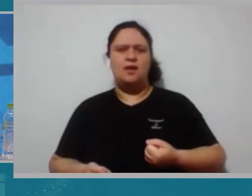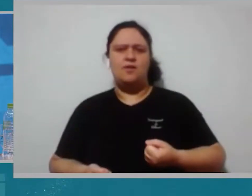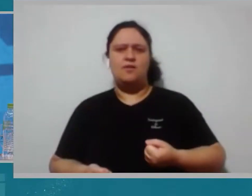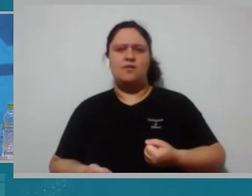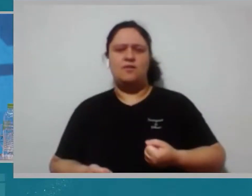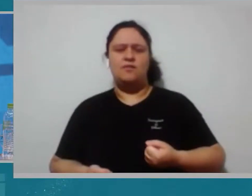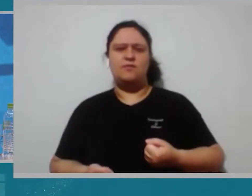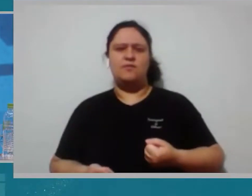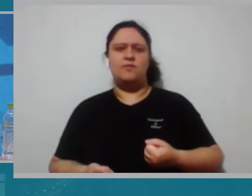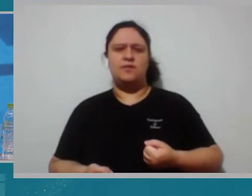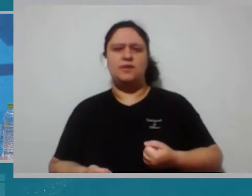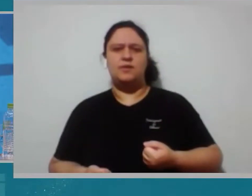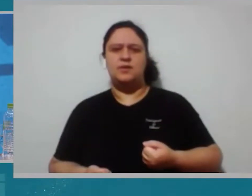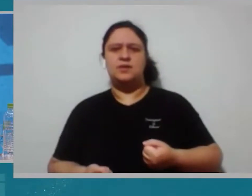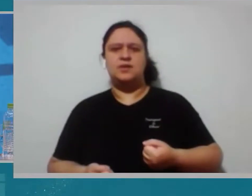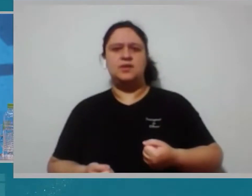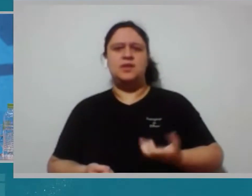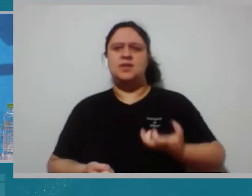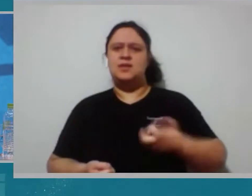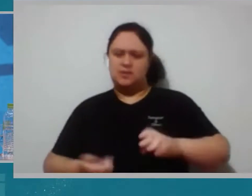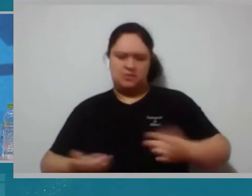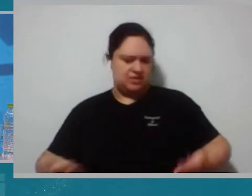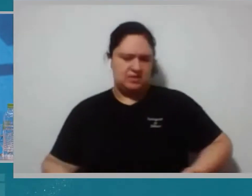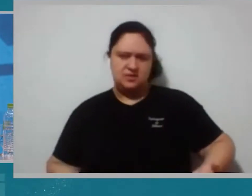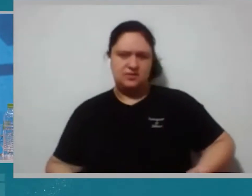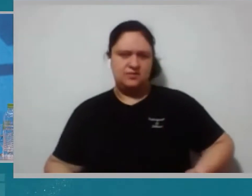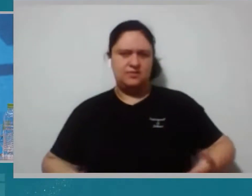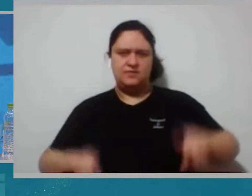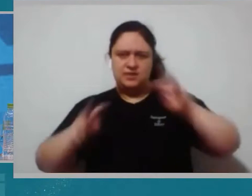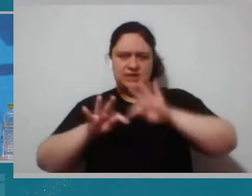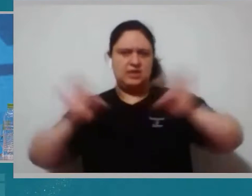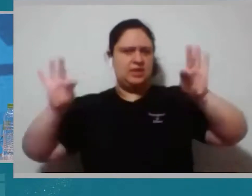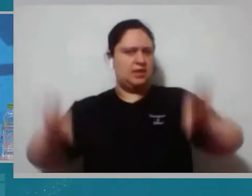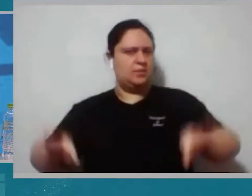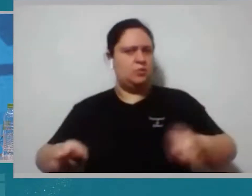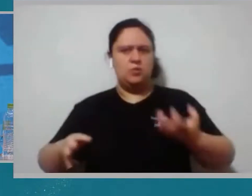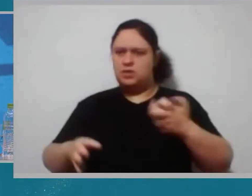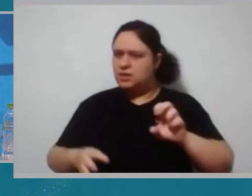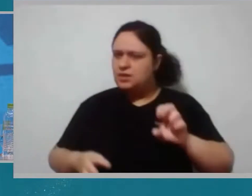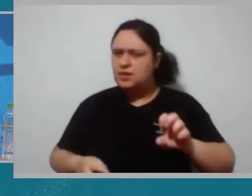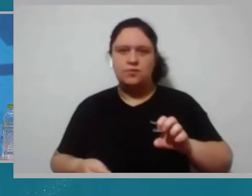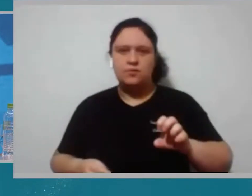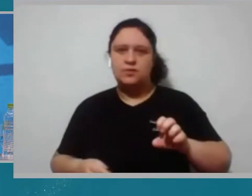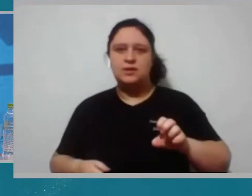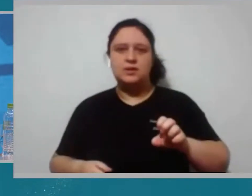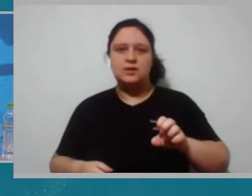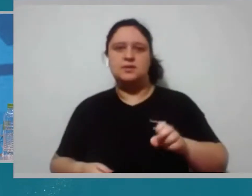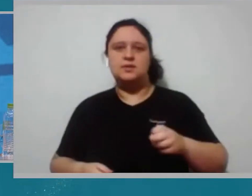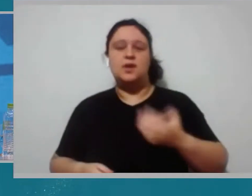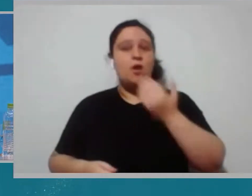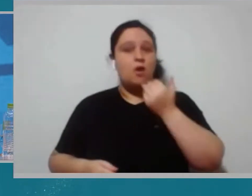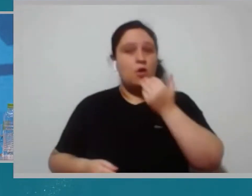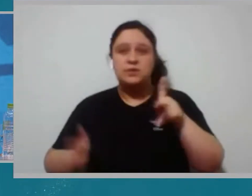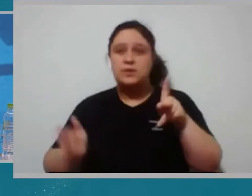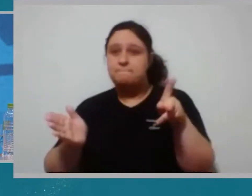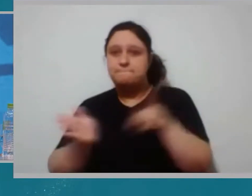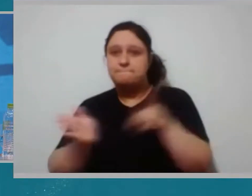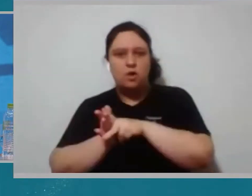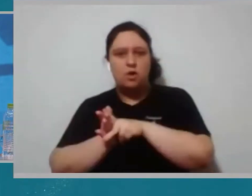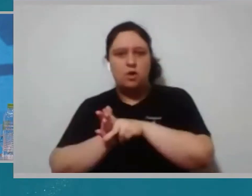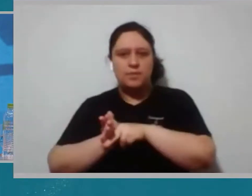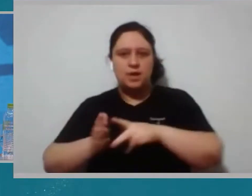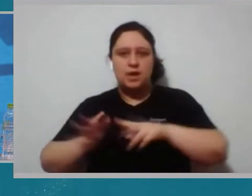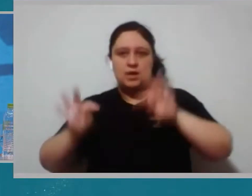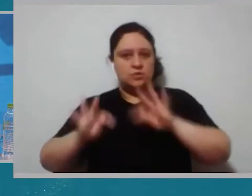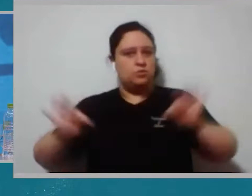templo, ele estava no deserto, ele não comia das ofertas oferecidas pelo povo